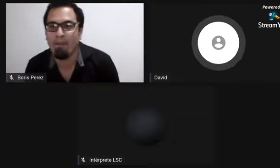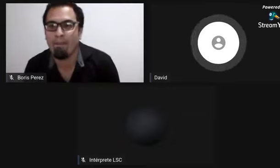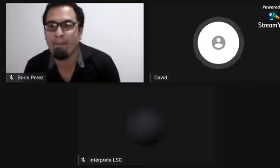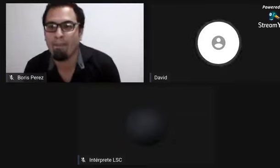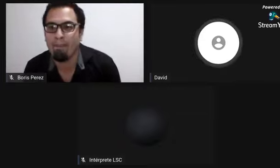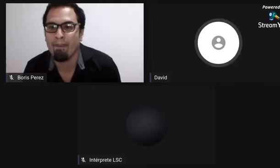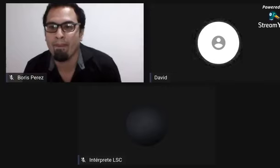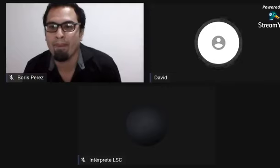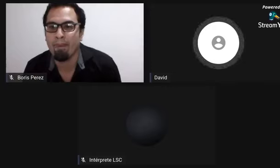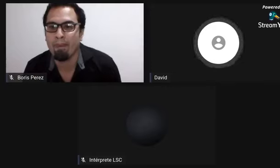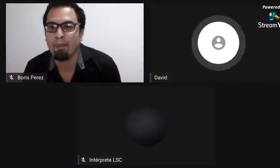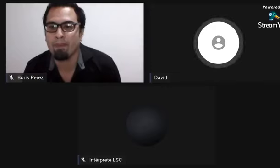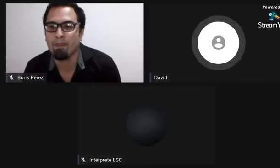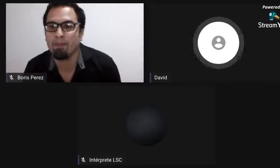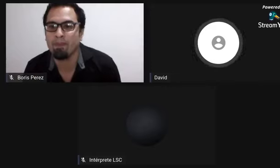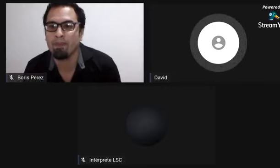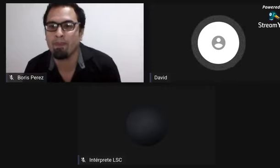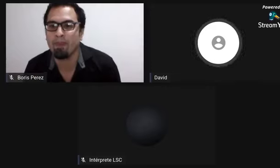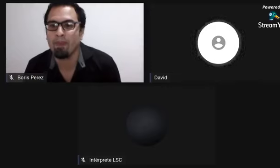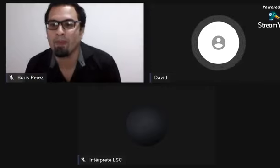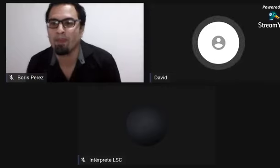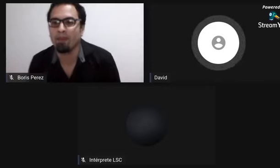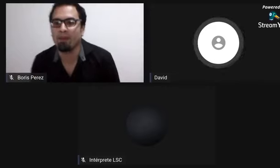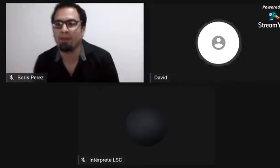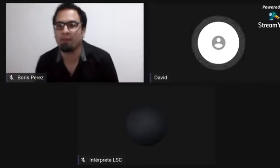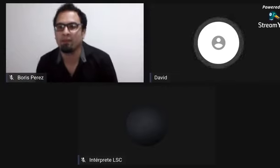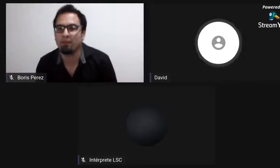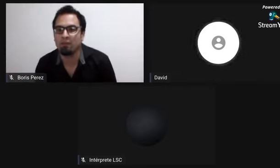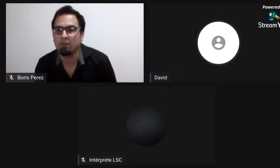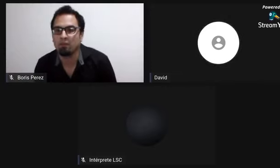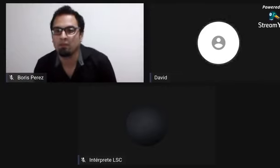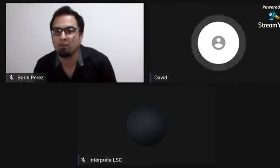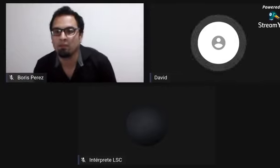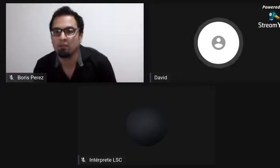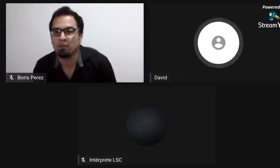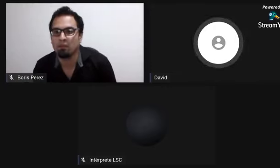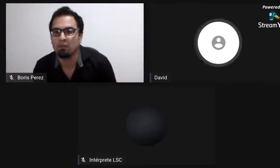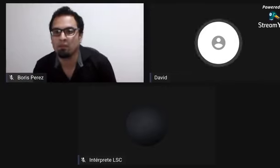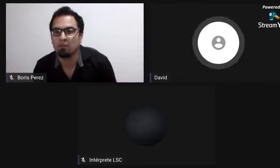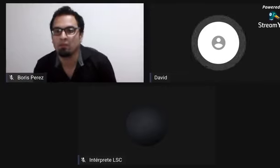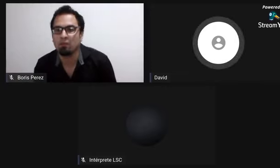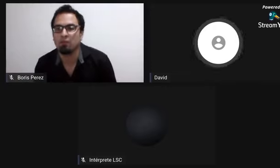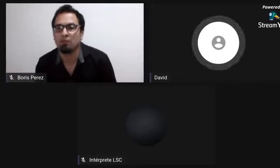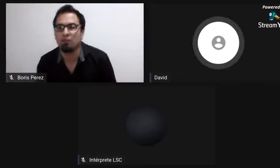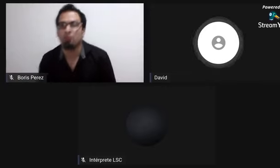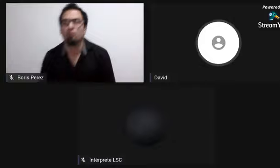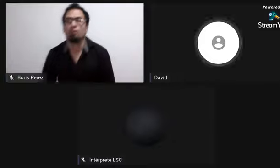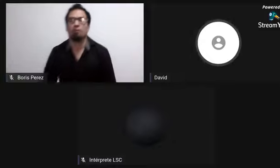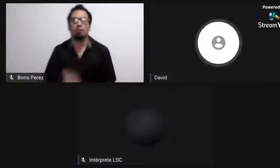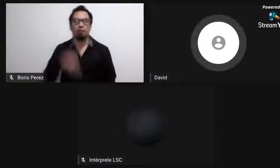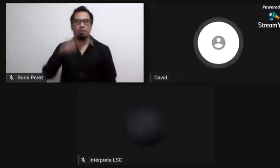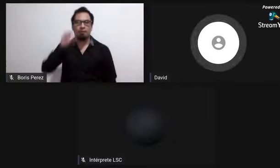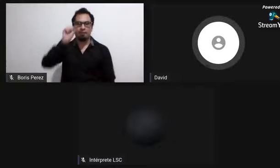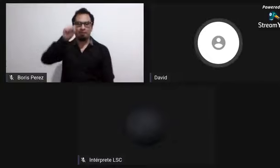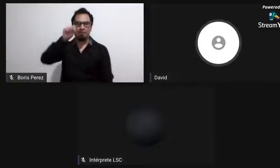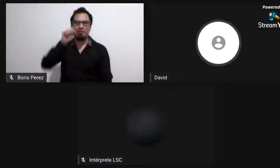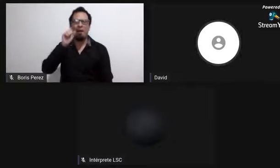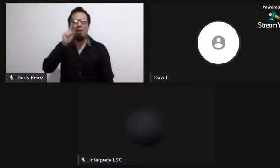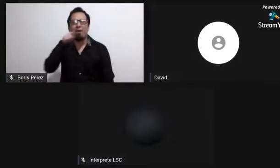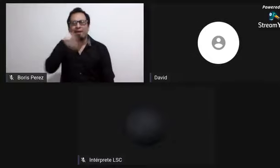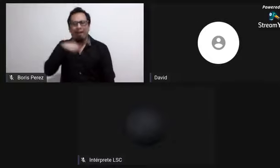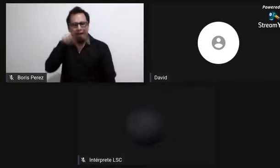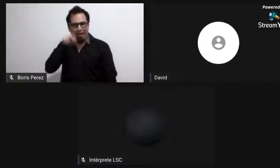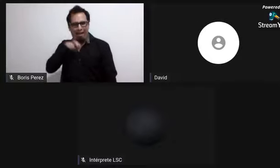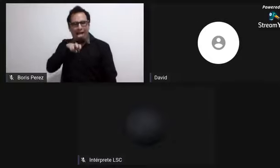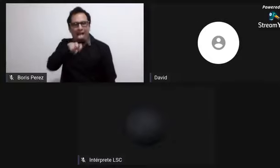no sabemos si por esa distancia ellos tenían cercanía o respaldo o eran